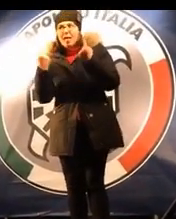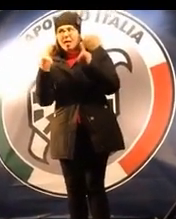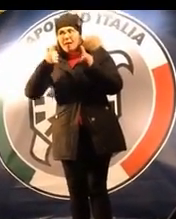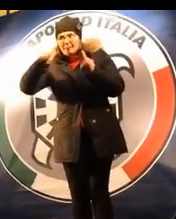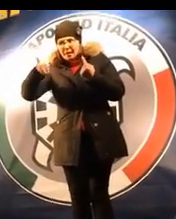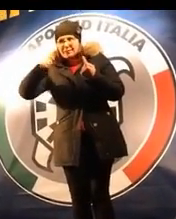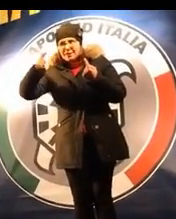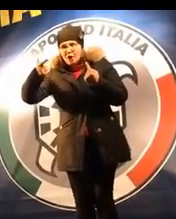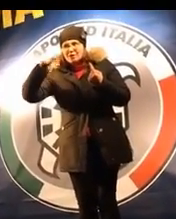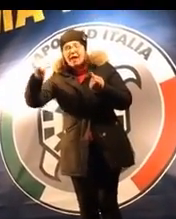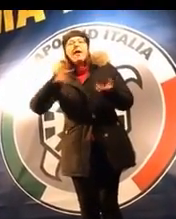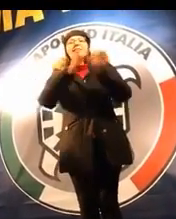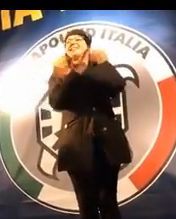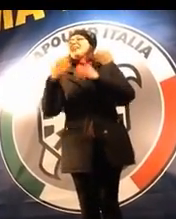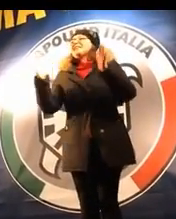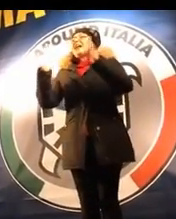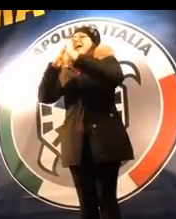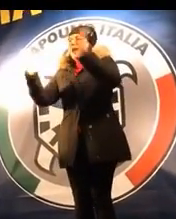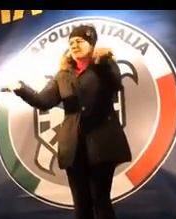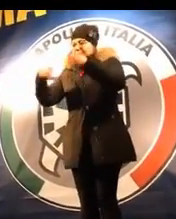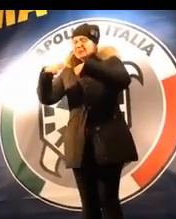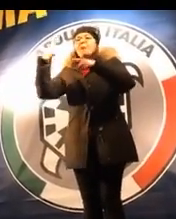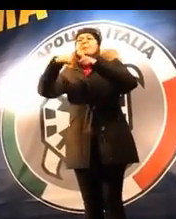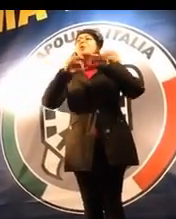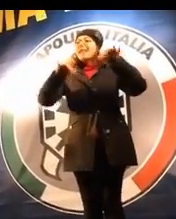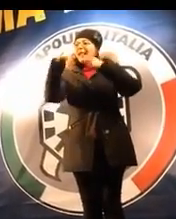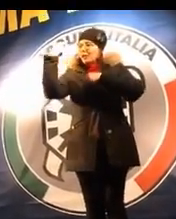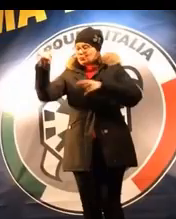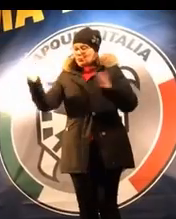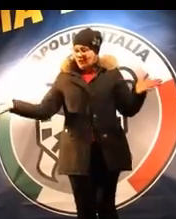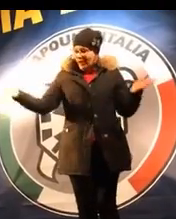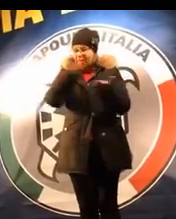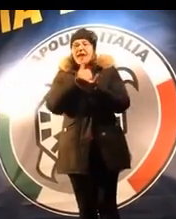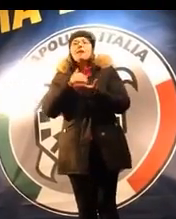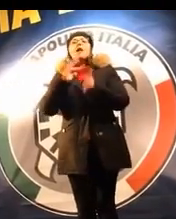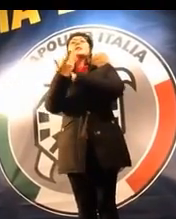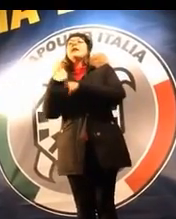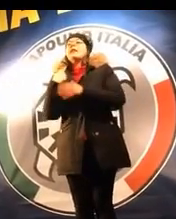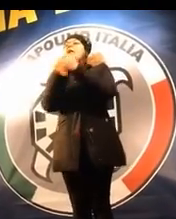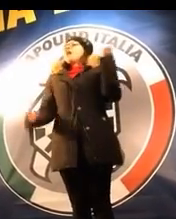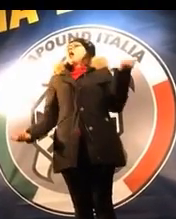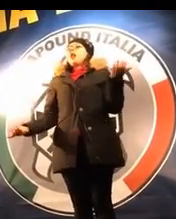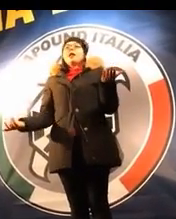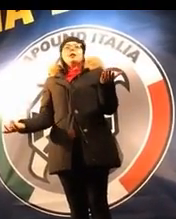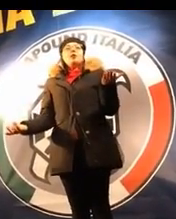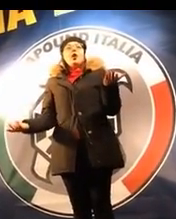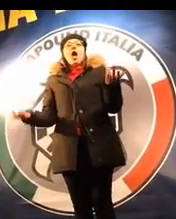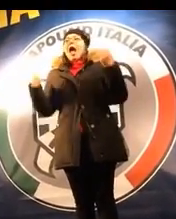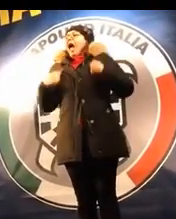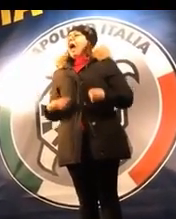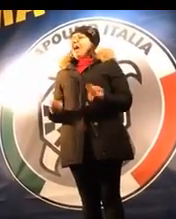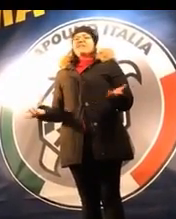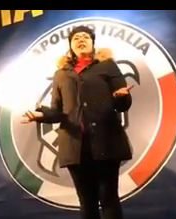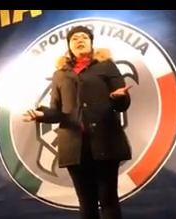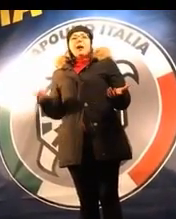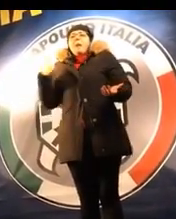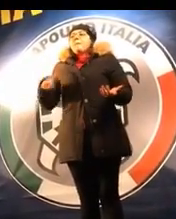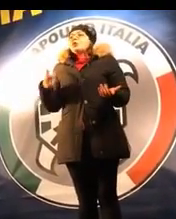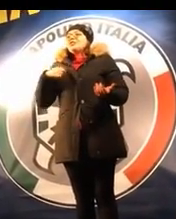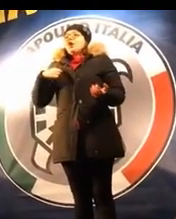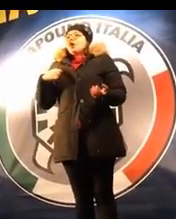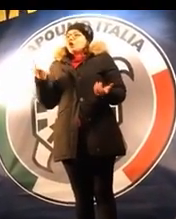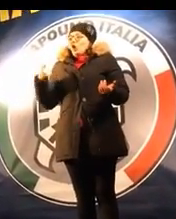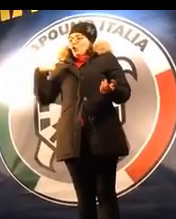portarti via il terreno di nonno e condannarti al fallimento a vita, perché tu, una volta che hai fallito di pagare il mutuo, non puoi